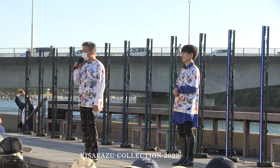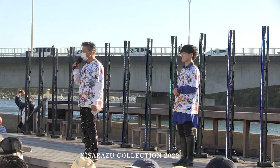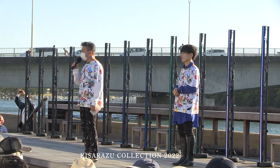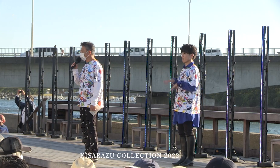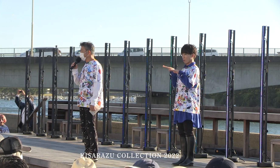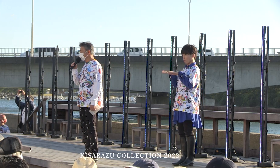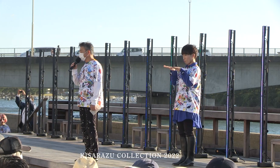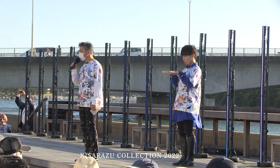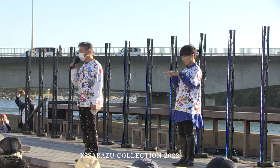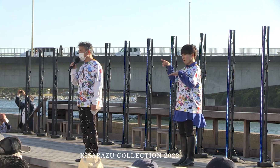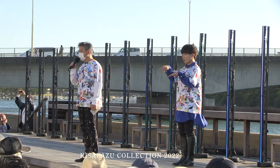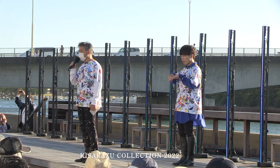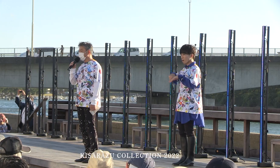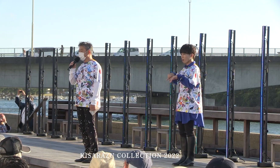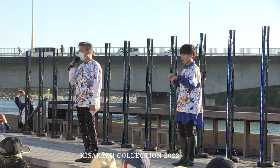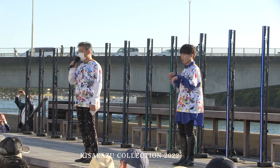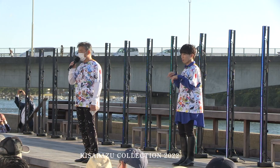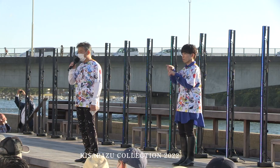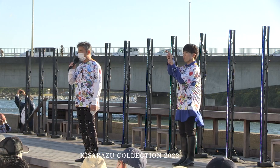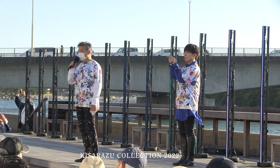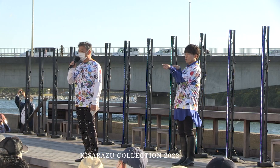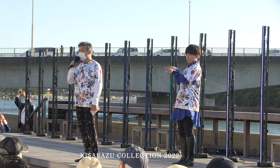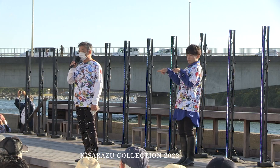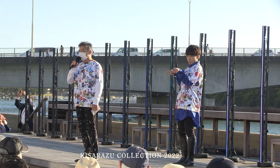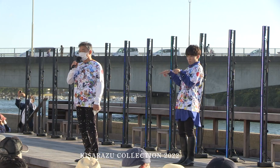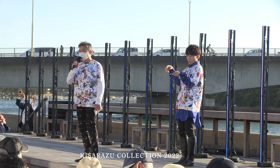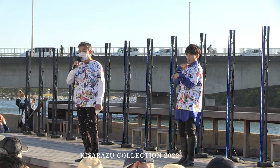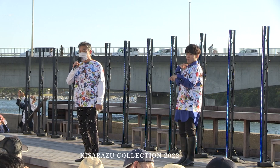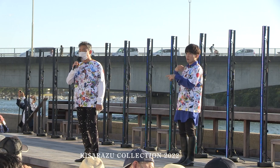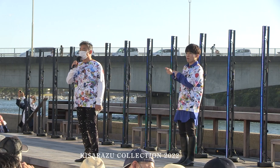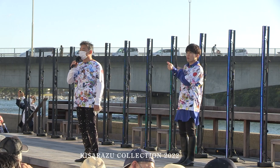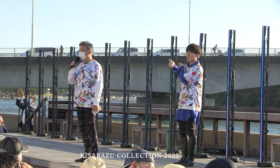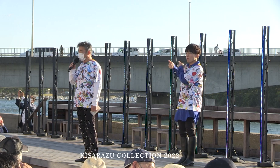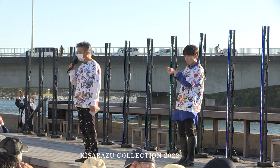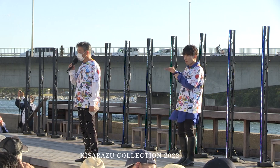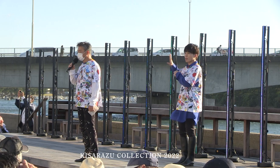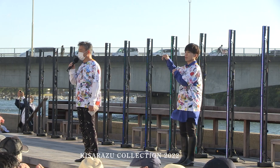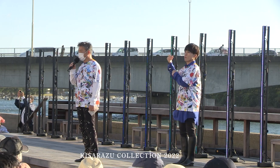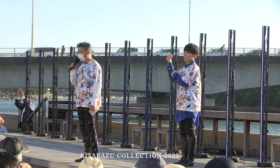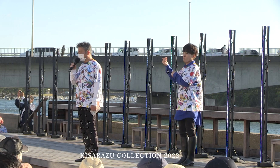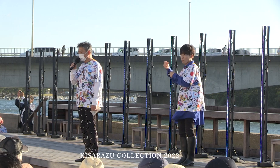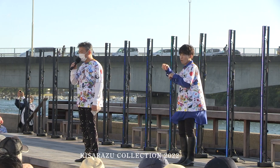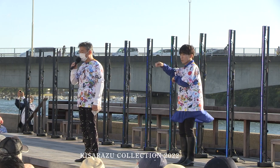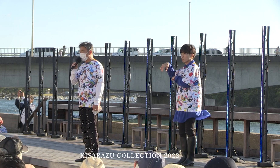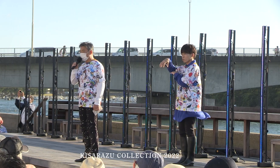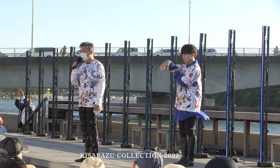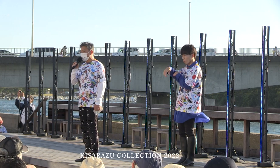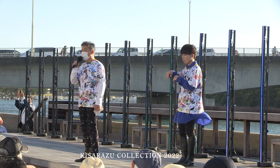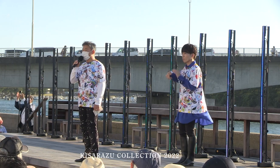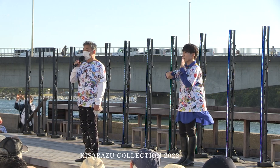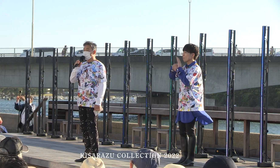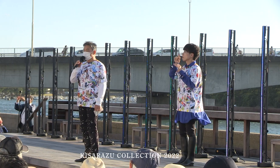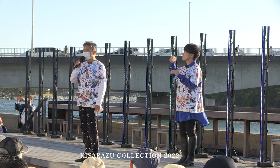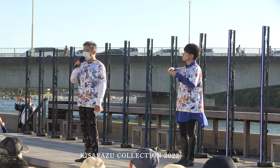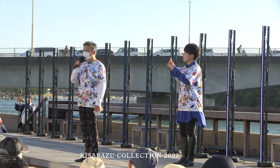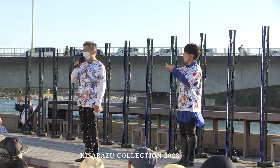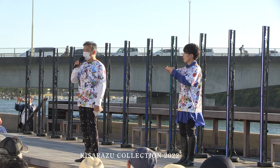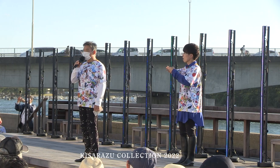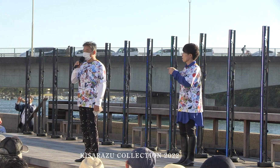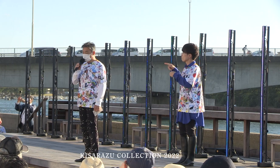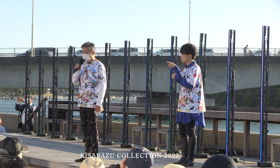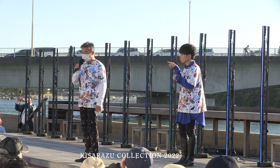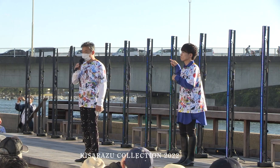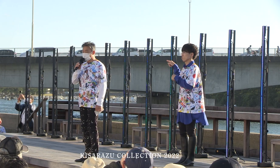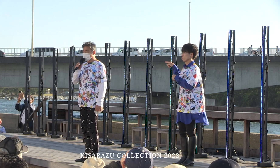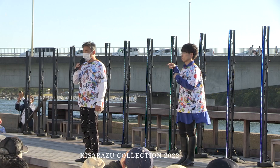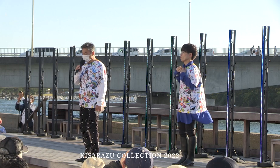今回のプロデュースをしております展望事務所の鶴田さんの